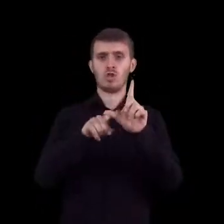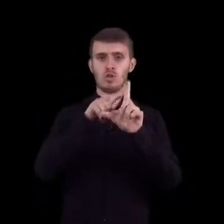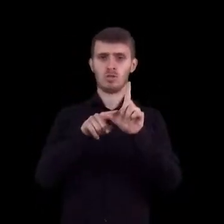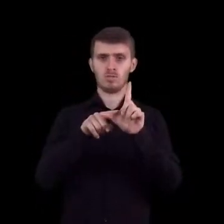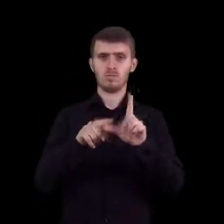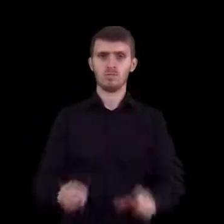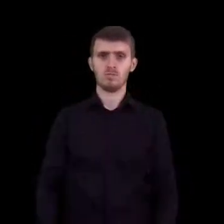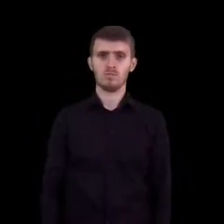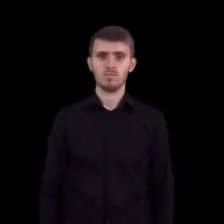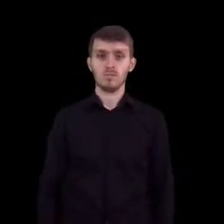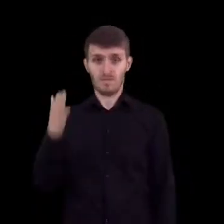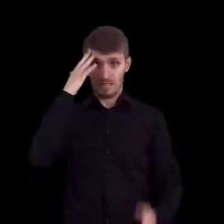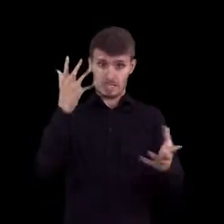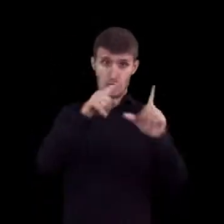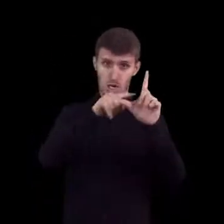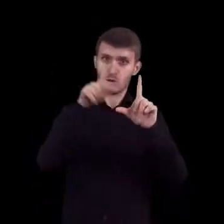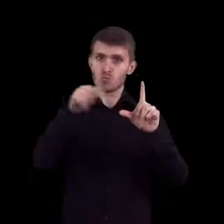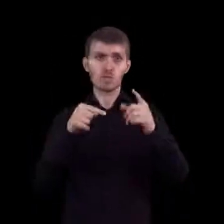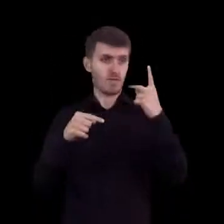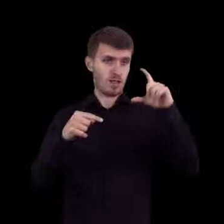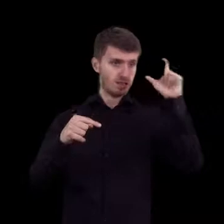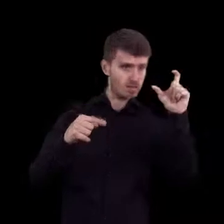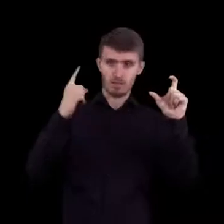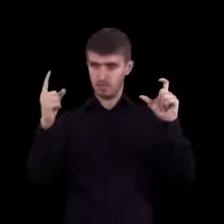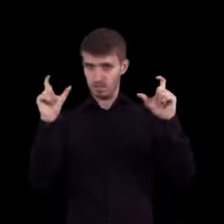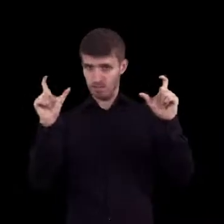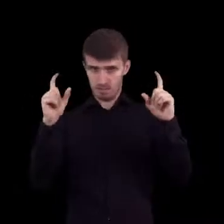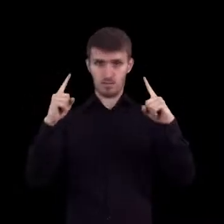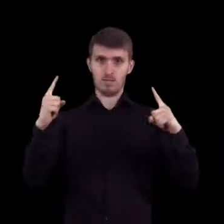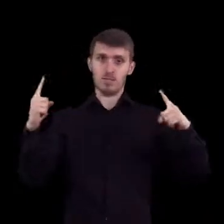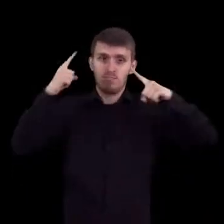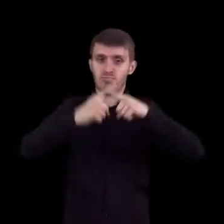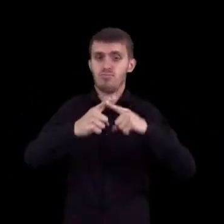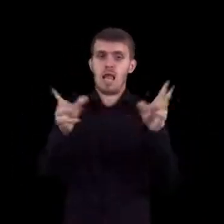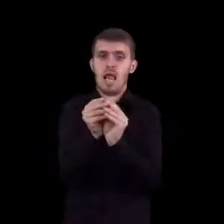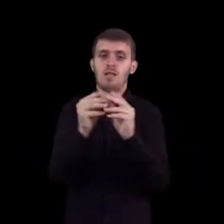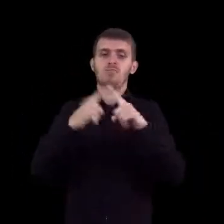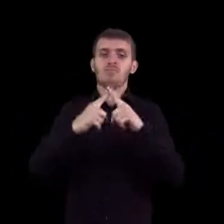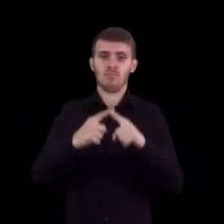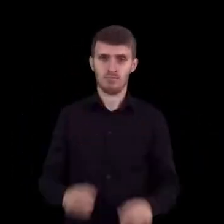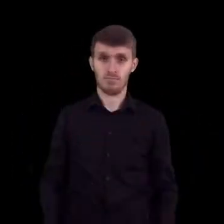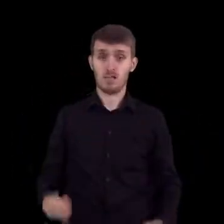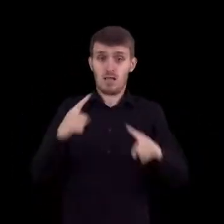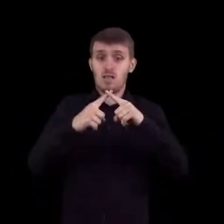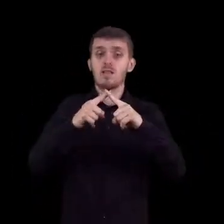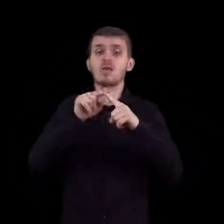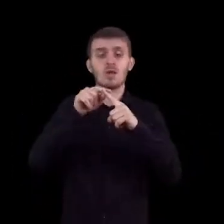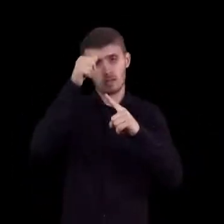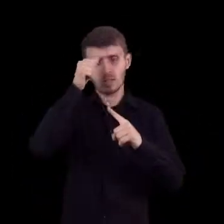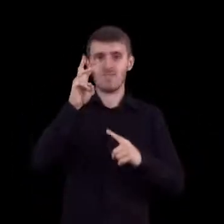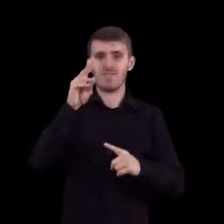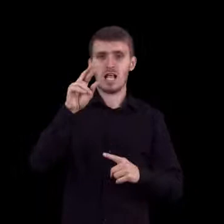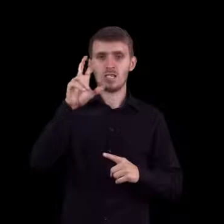Opowiem Wam dzisiaj o kątach. Wiemy, że aby narysować kąt, dwie półproste muszą mieć punkt wspólny.